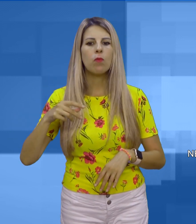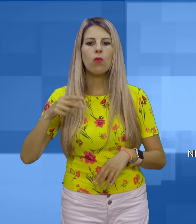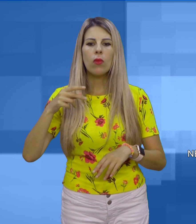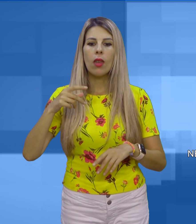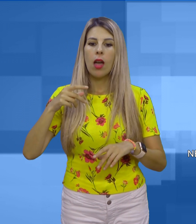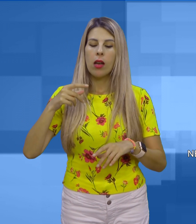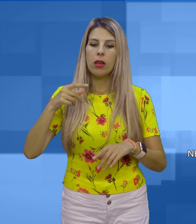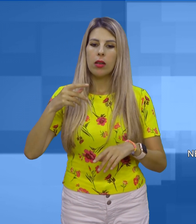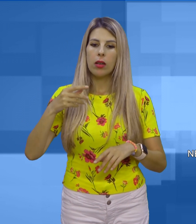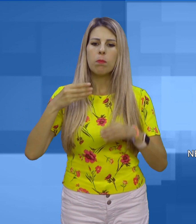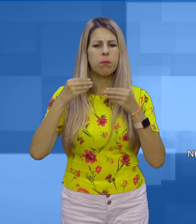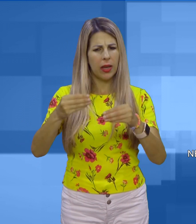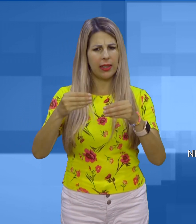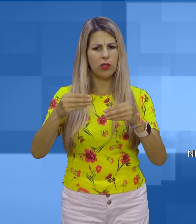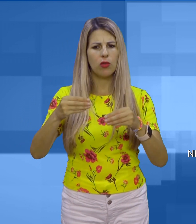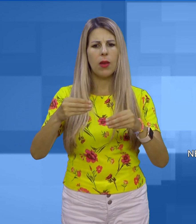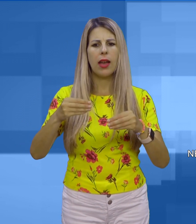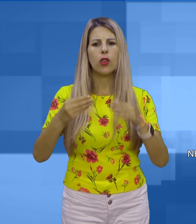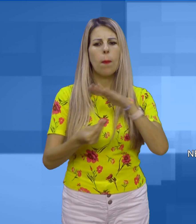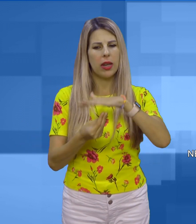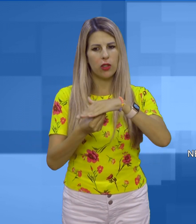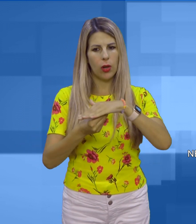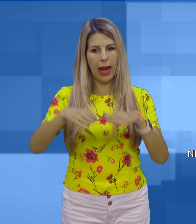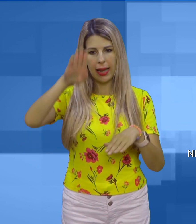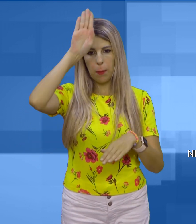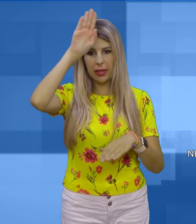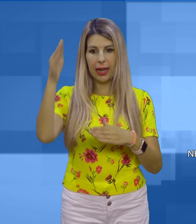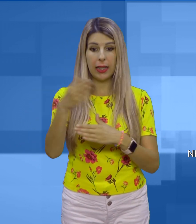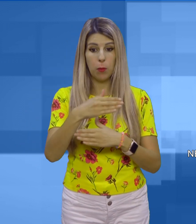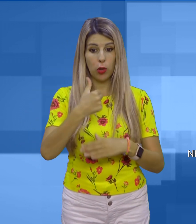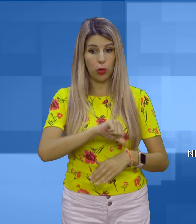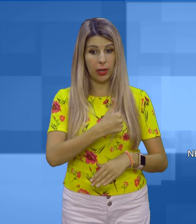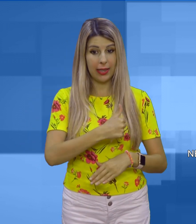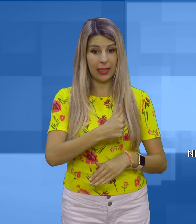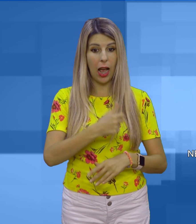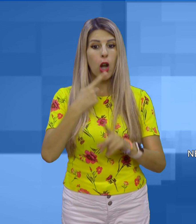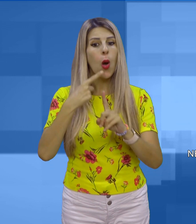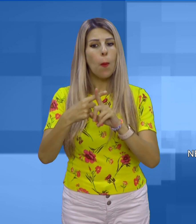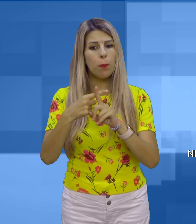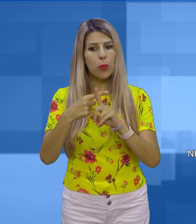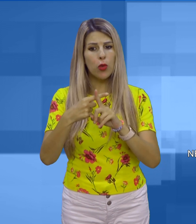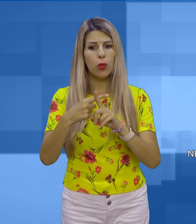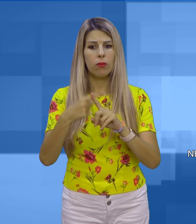nasse le forze di polizia e i ragazzi impegnati nel progetto Sinis